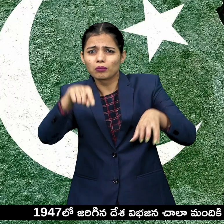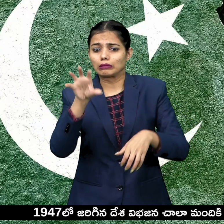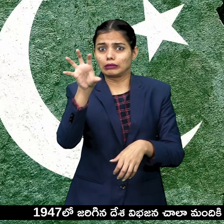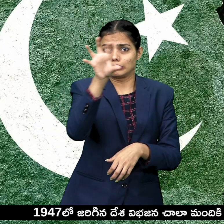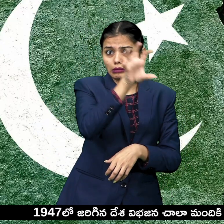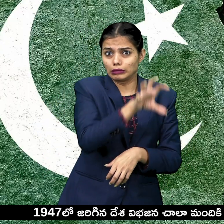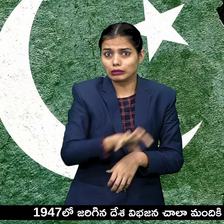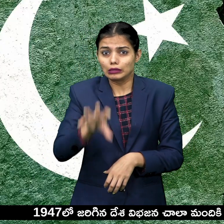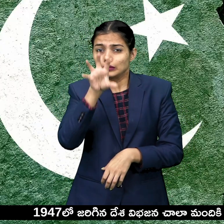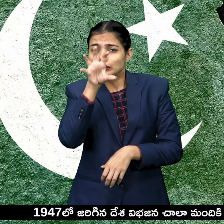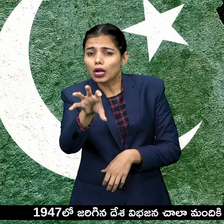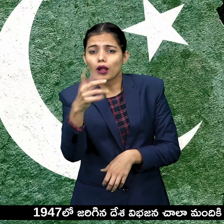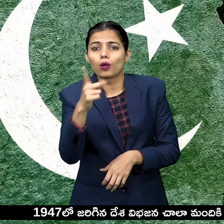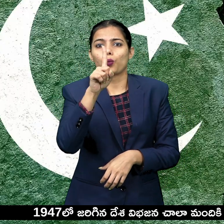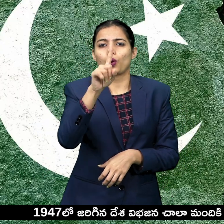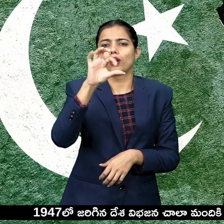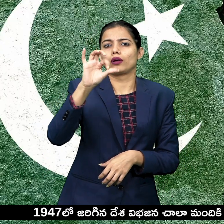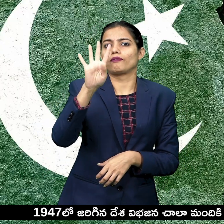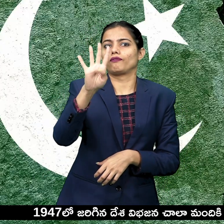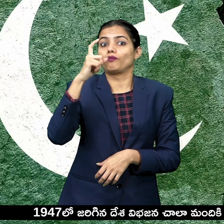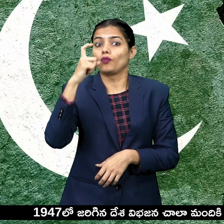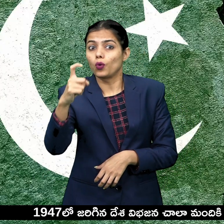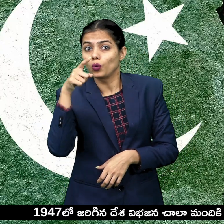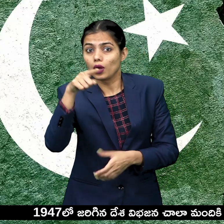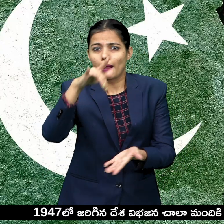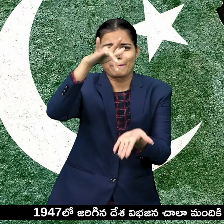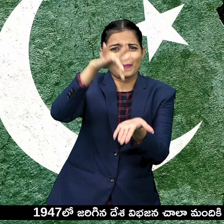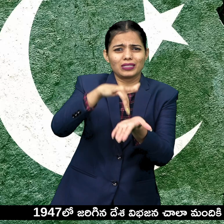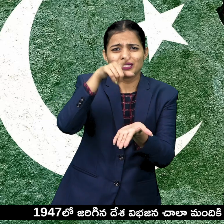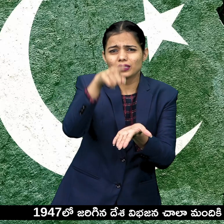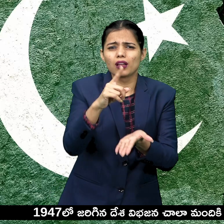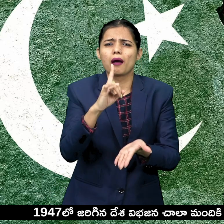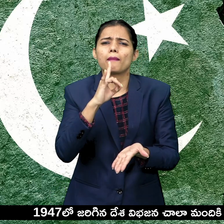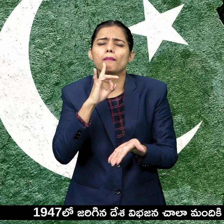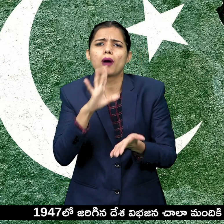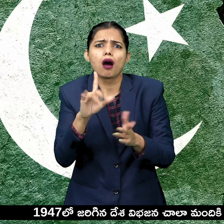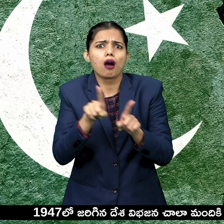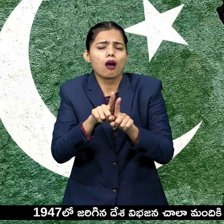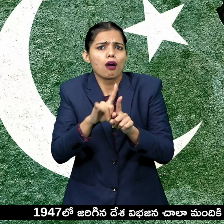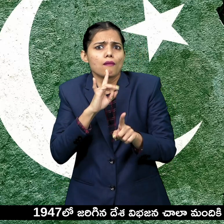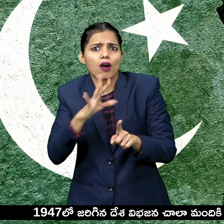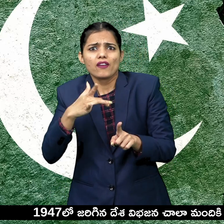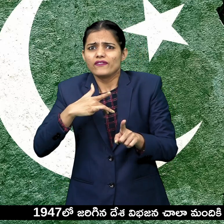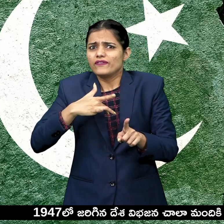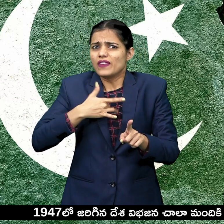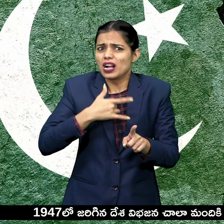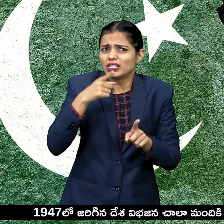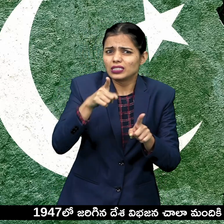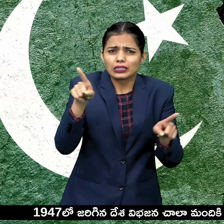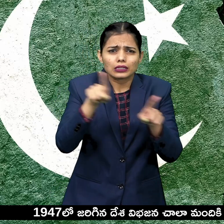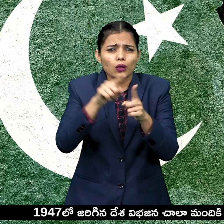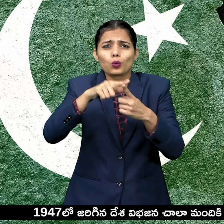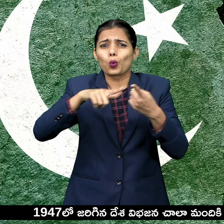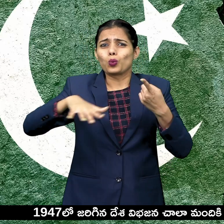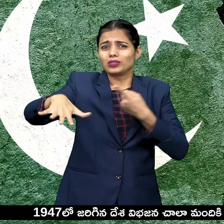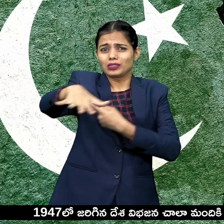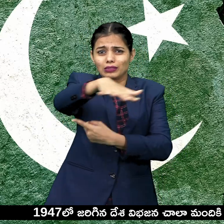1947లో జరిగిన దేశ విభజన చాలామందికి బాధాకరమైన మరియు ఊహించలేని పరిస్థితిని సృష్టించింది.